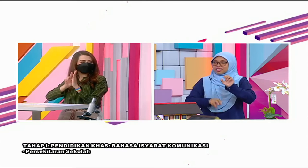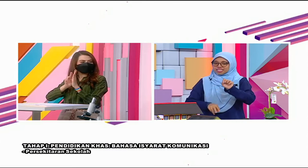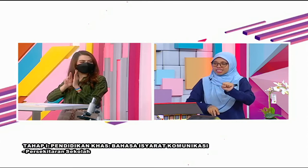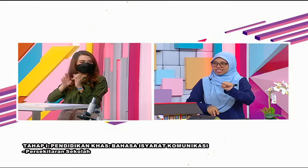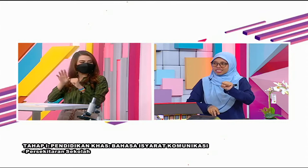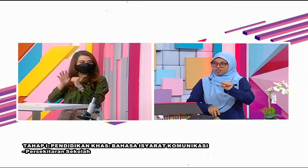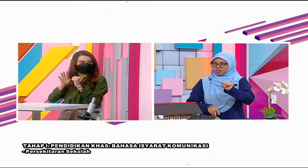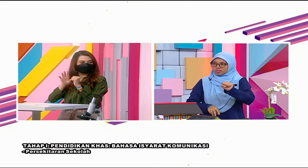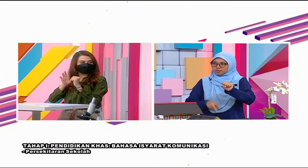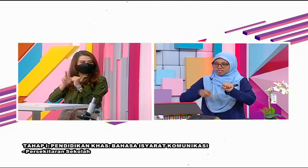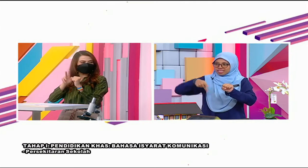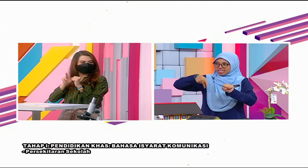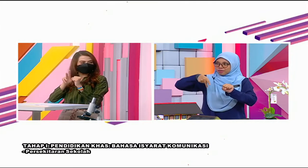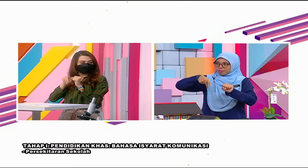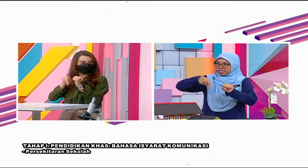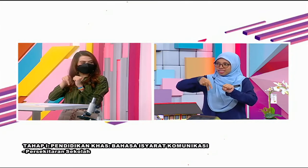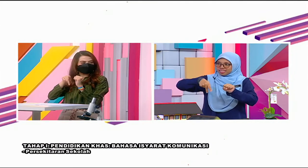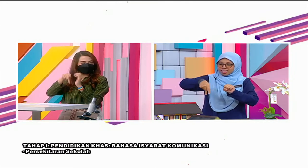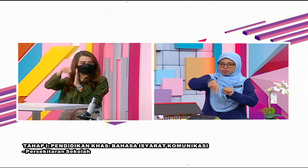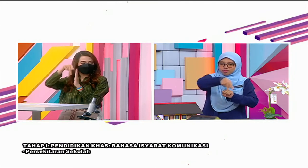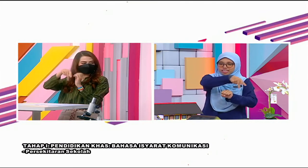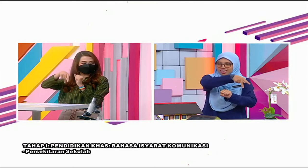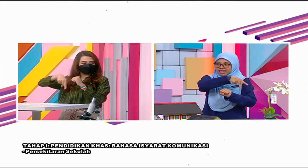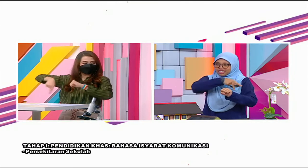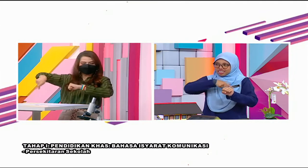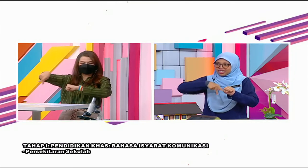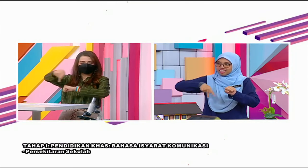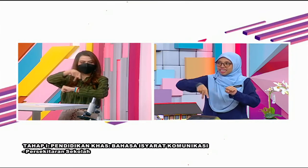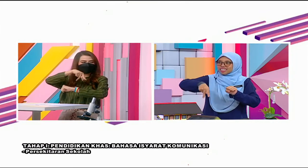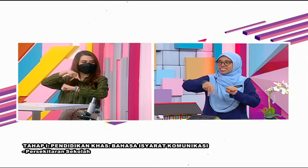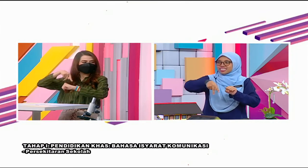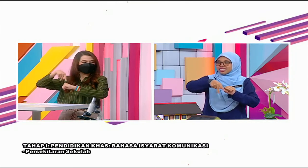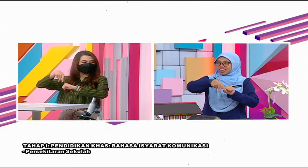Okay, tangan ni tutup. Okey, ni P. Kita pusingkan. Sekitar.